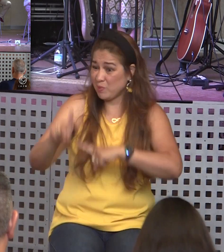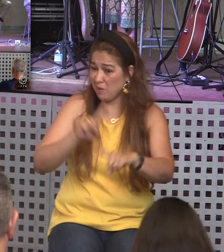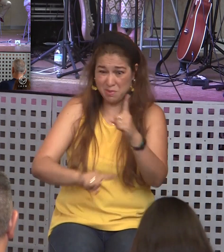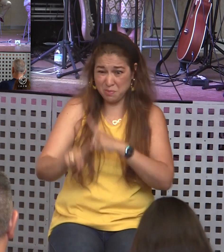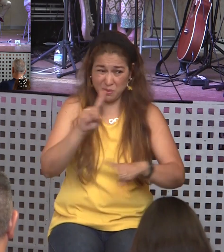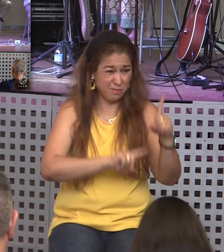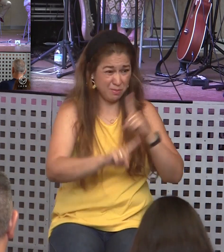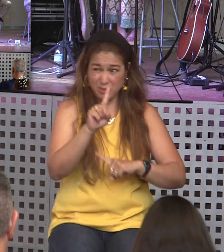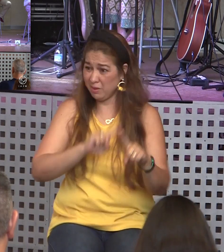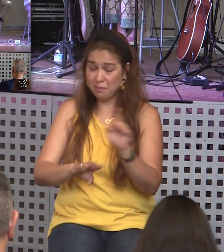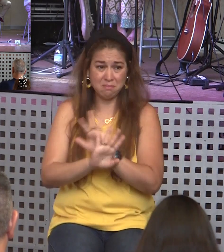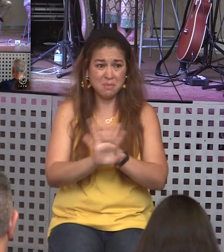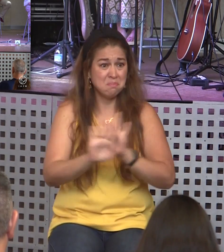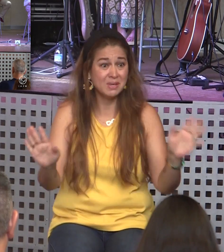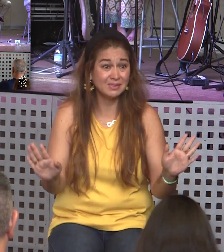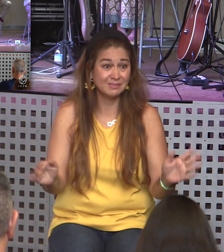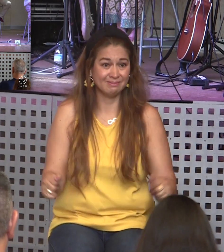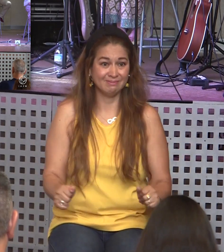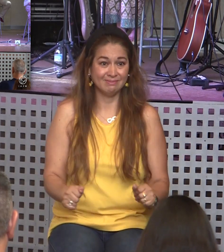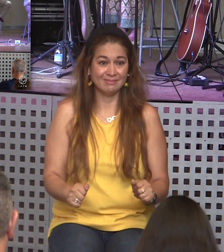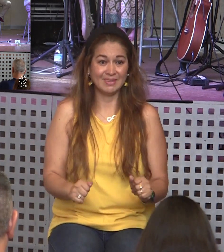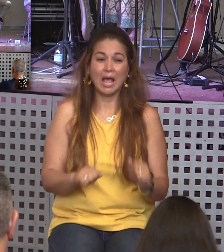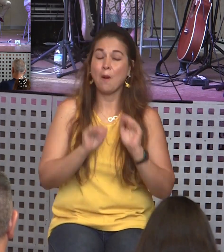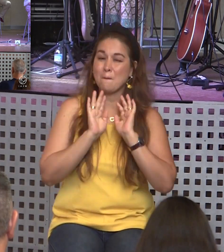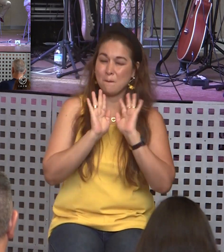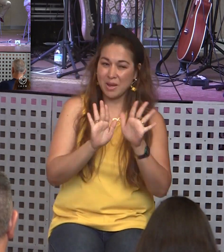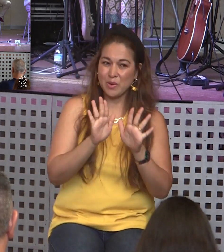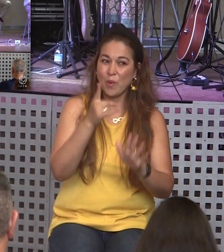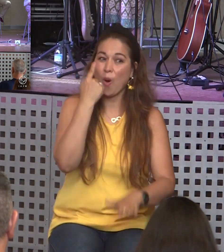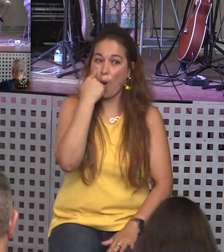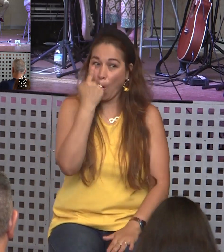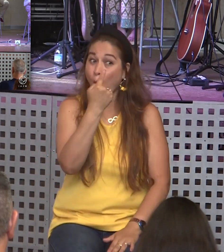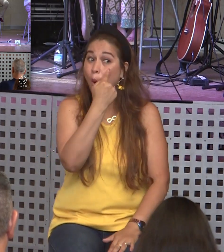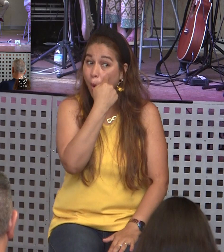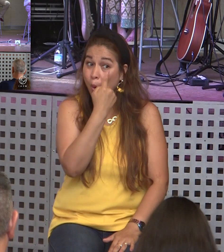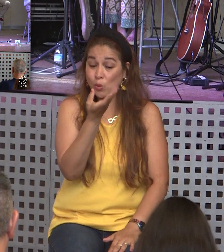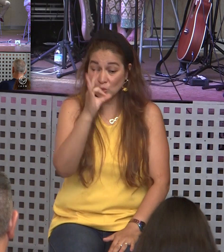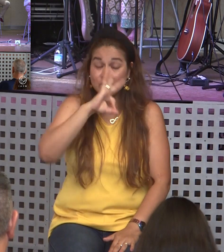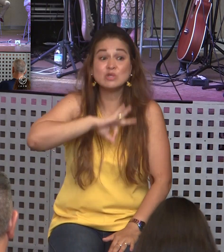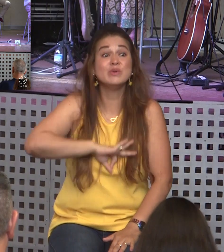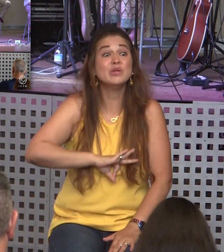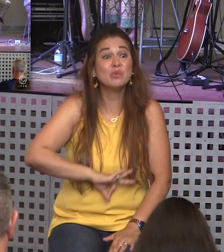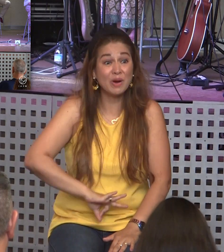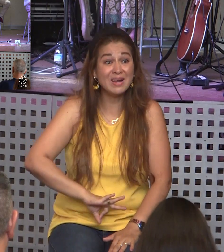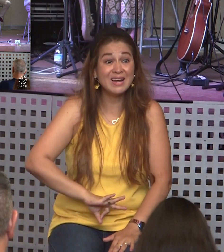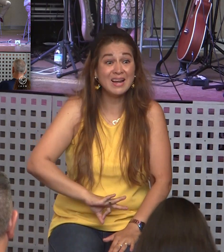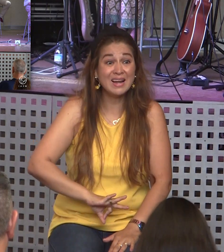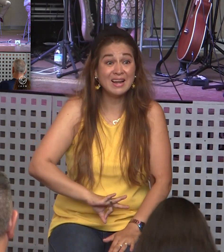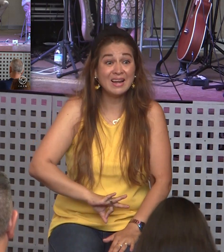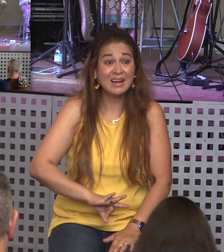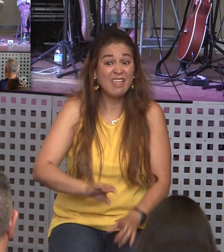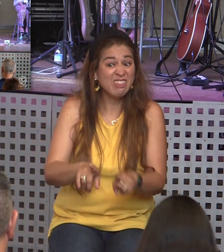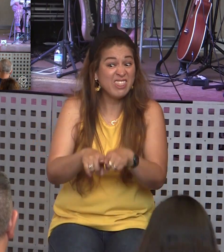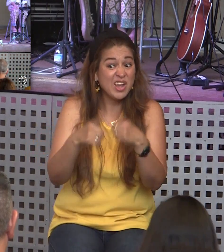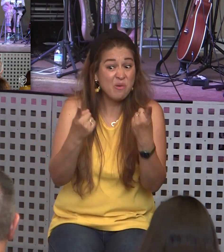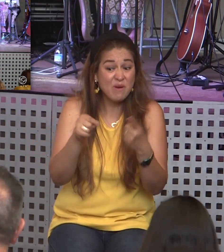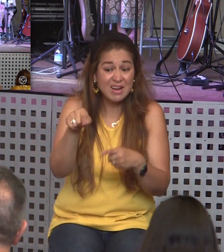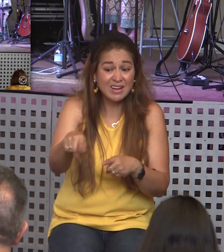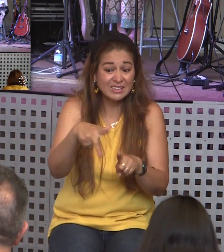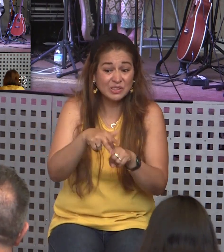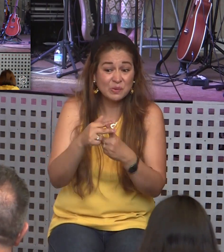puede entender, porque se han de discernir espiritualmente. ¿Sabes que tenemos visión